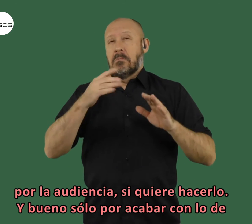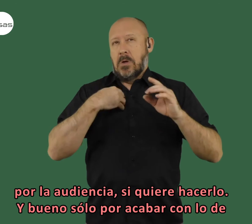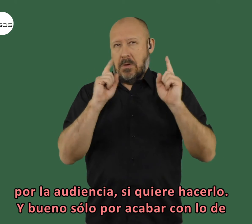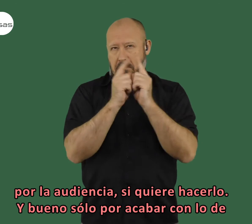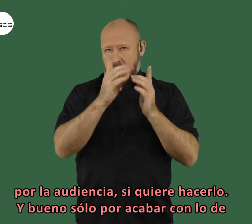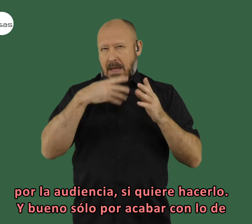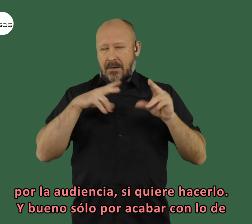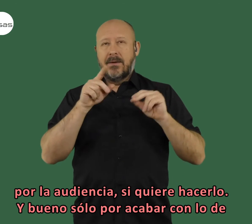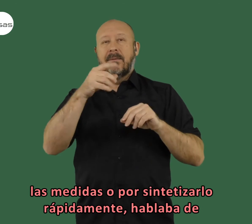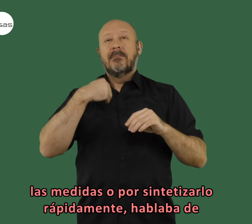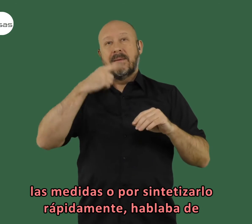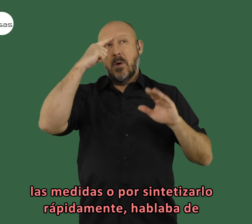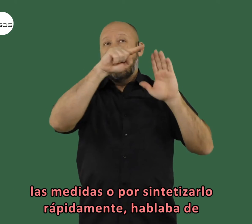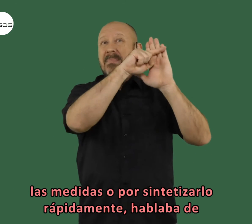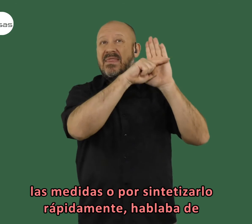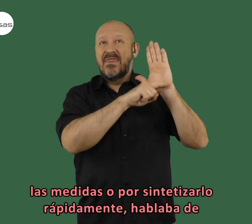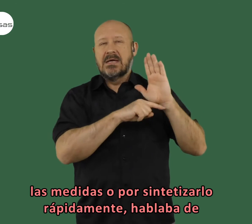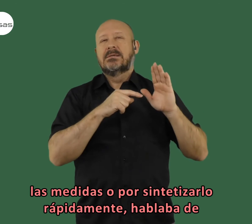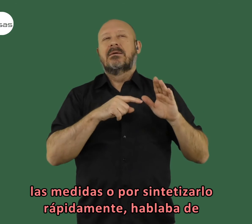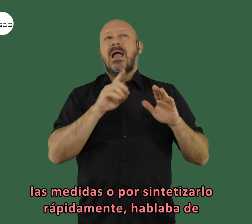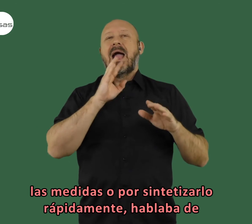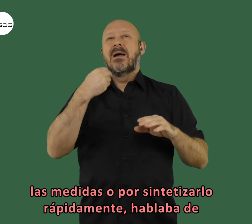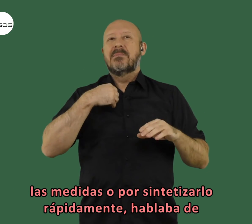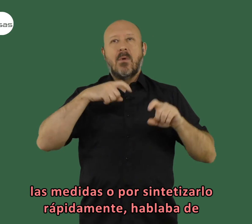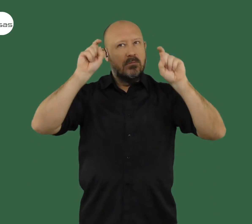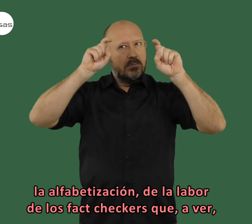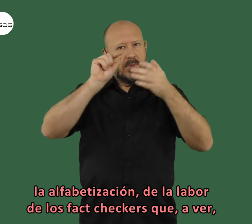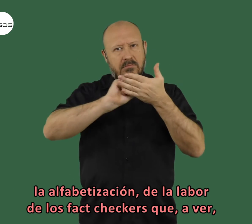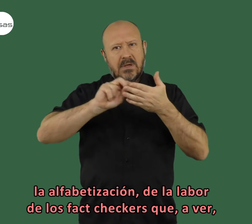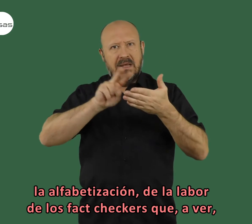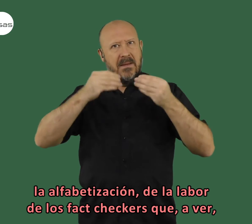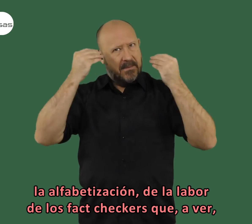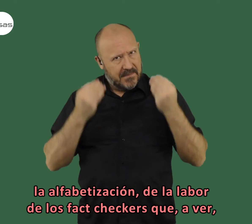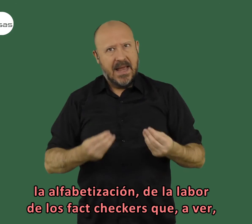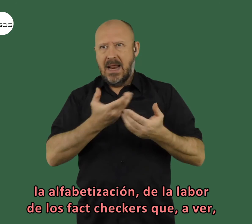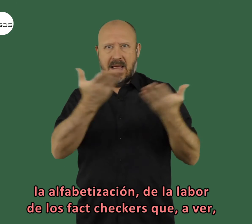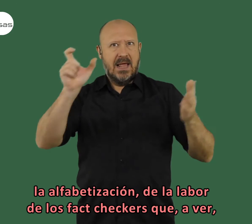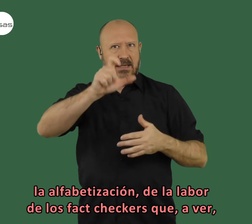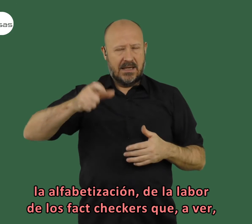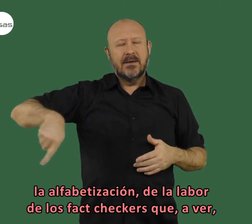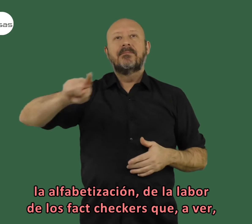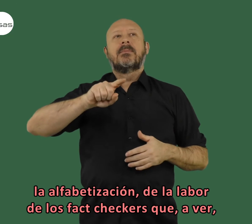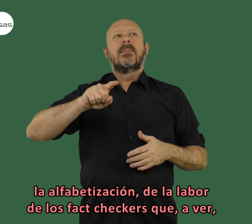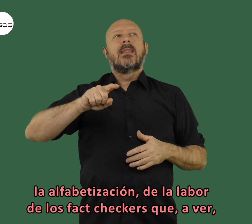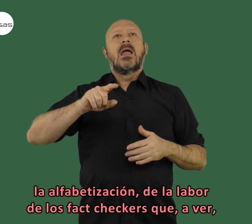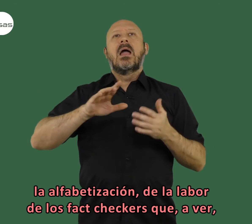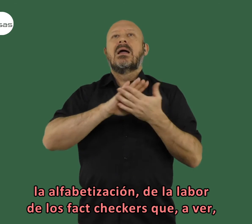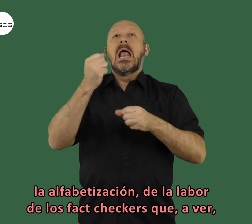bueno, solo por acabar con lo de las medidas o por sintetizarlo rápidamente, hablaba de la alfabetización, hablaba de